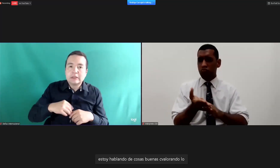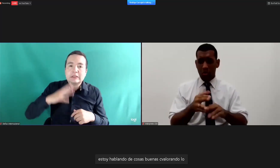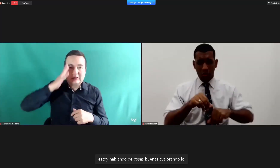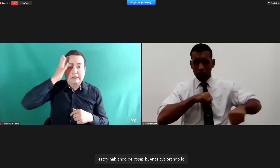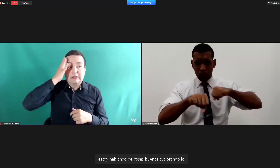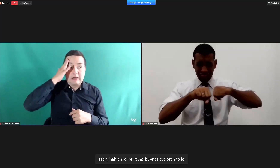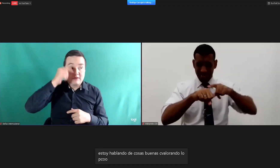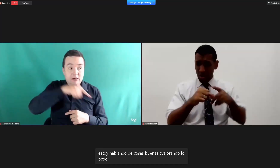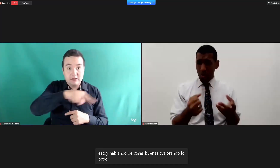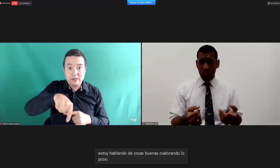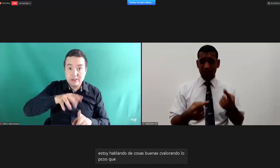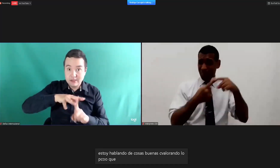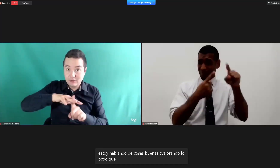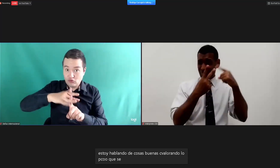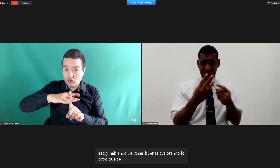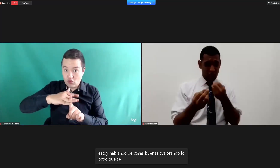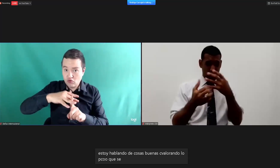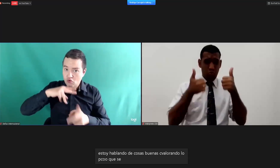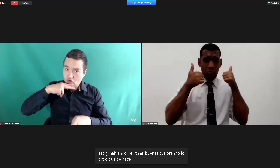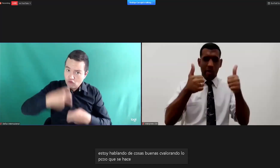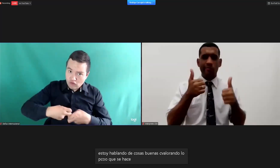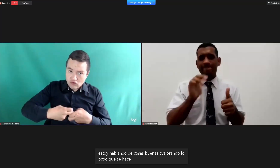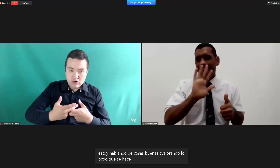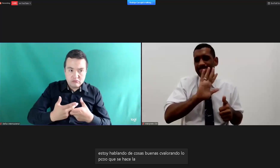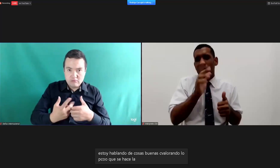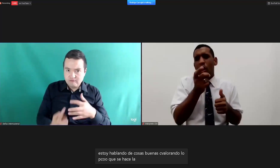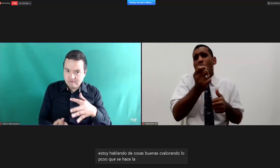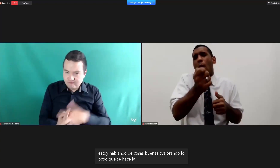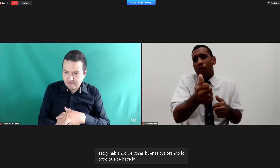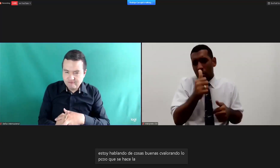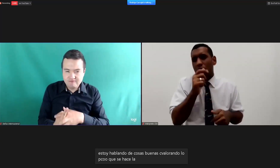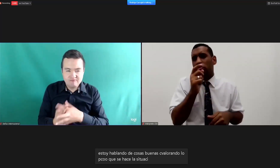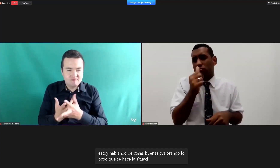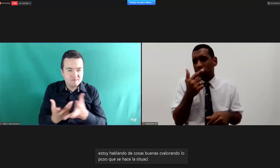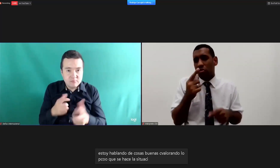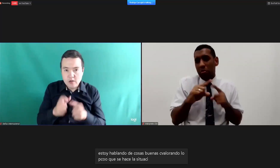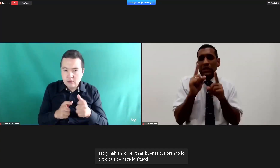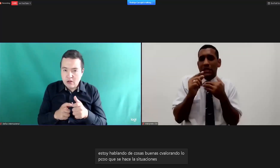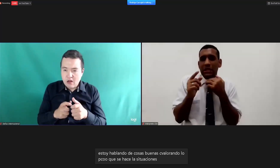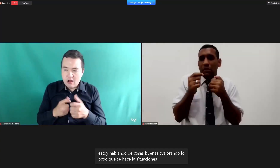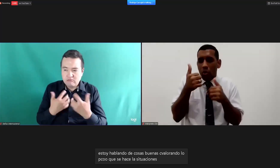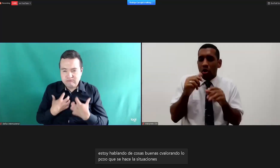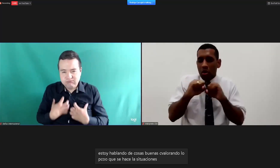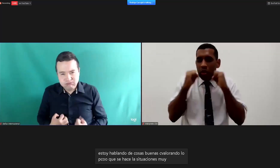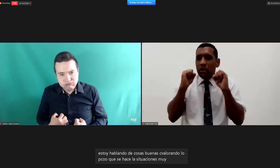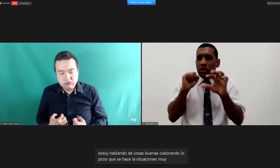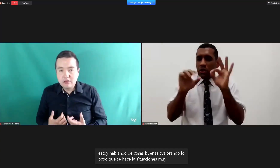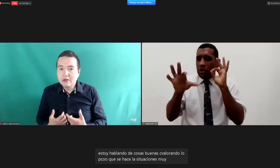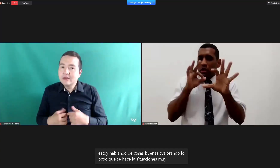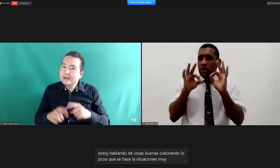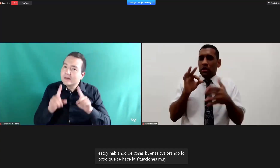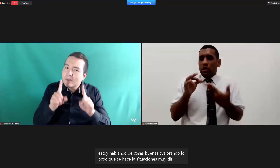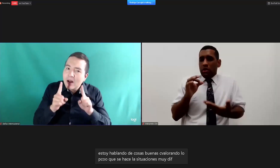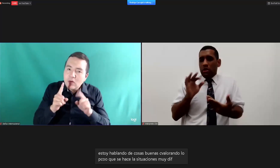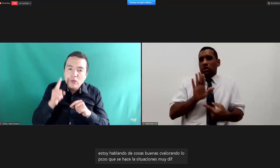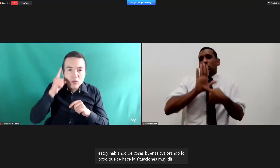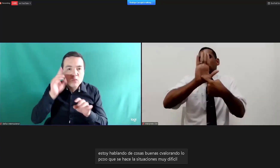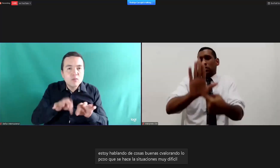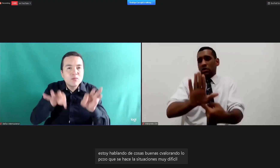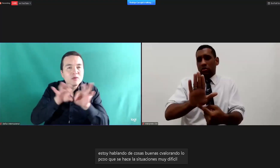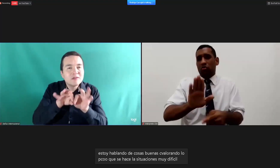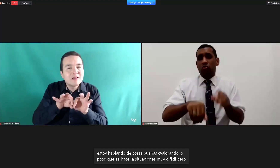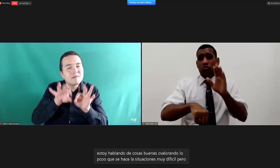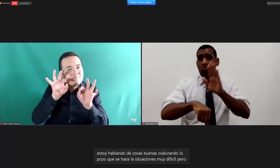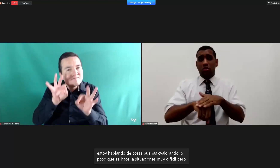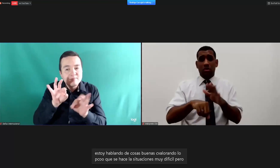dramática, es muy cruel para muchas personas. Pero creo que si no hay una voz que hable de un poco de fe, de buen